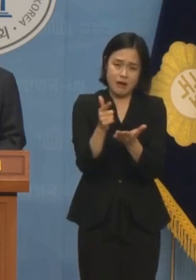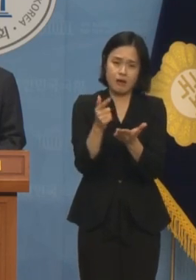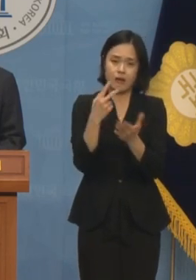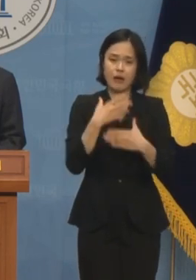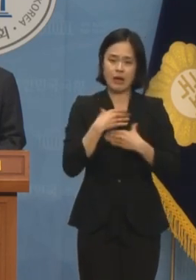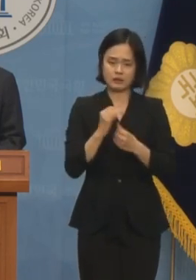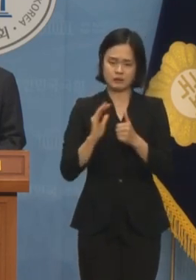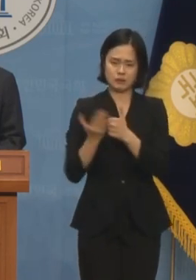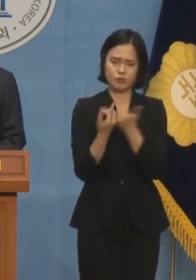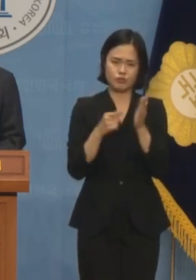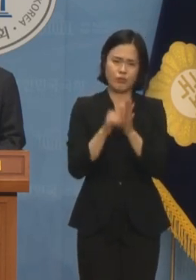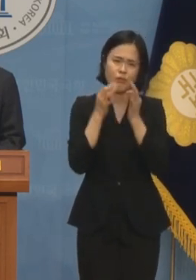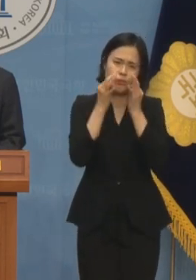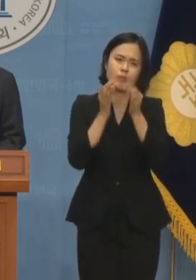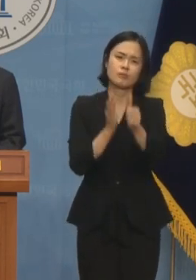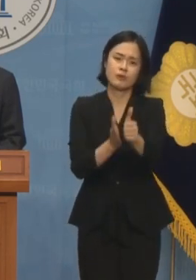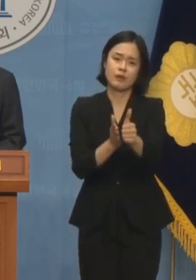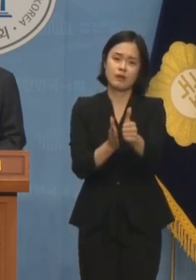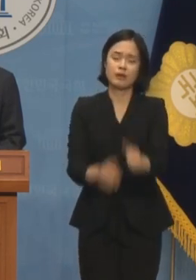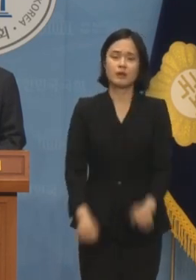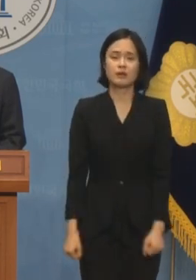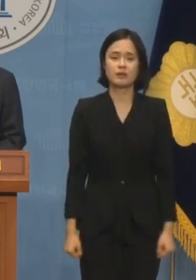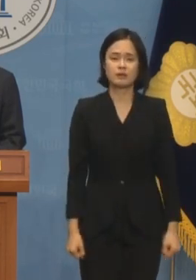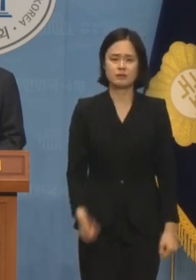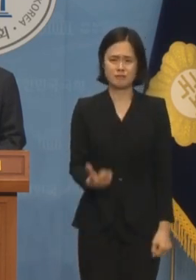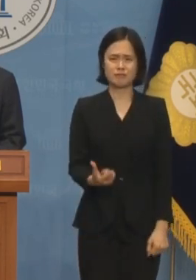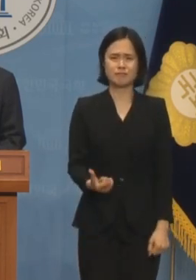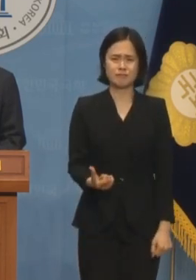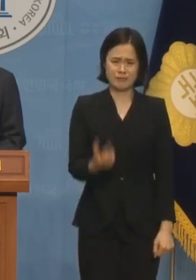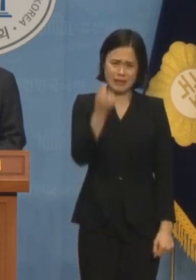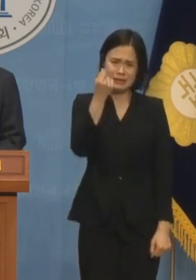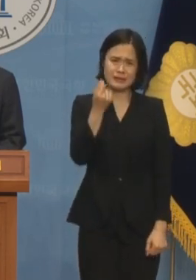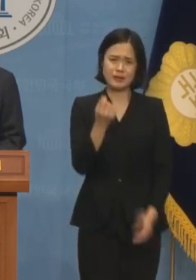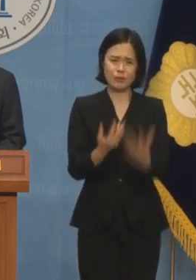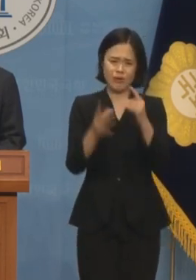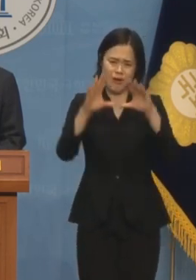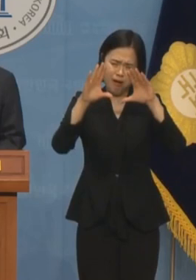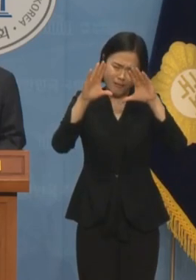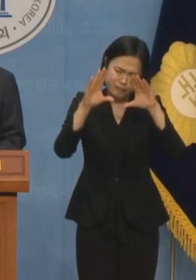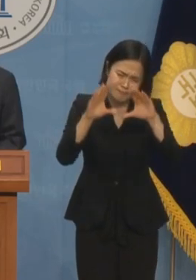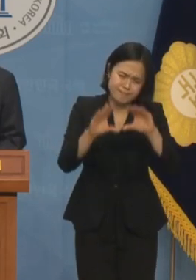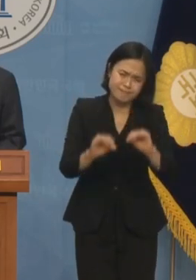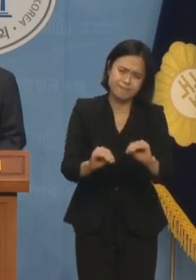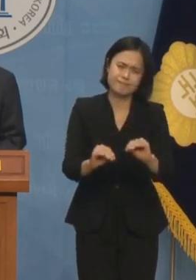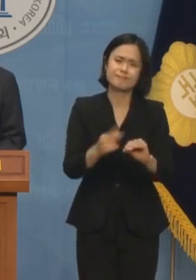만전을 기해 주시기 바랍니다. 부디 화재의 빠른 진화가